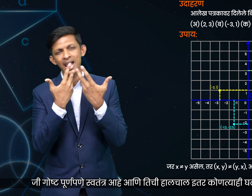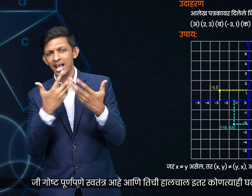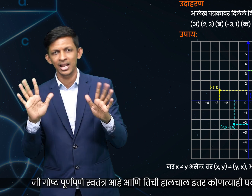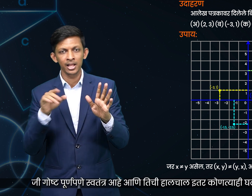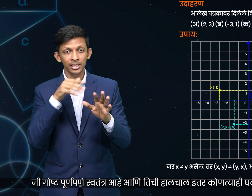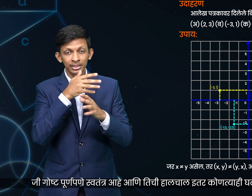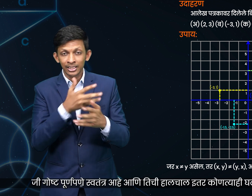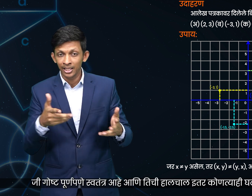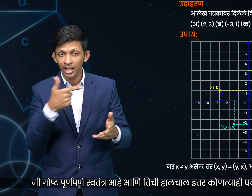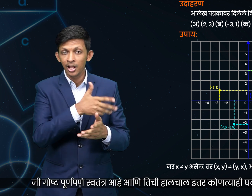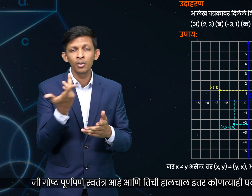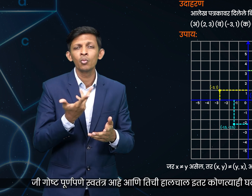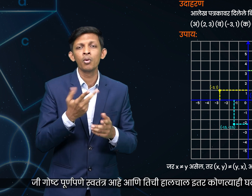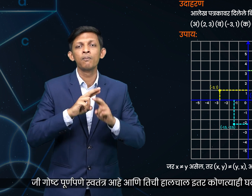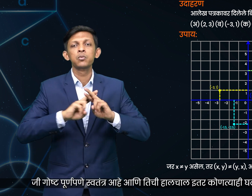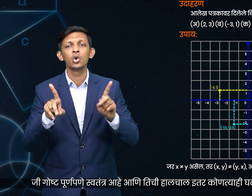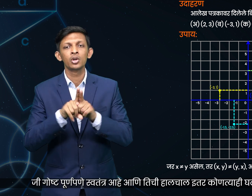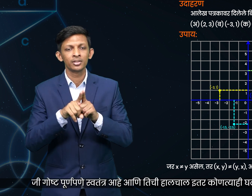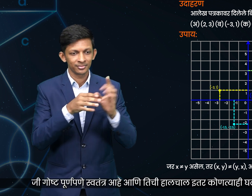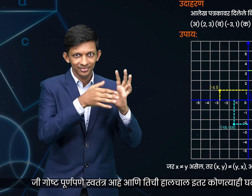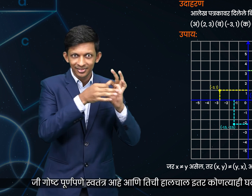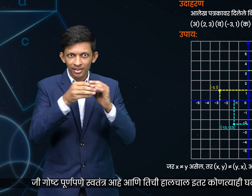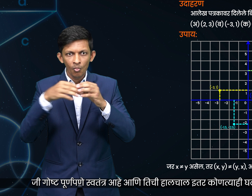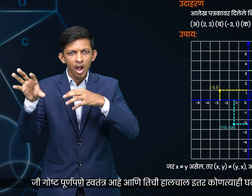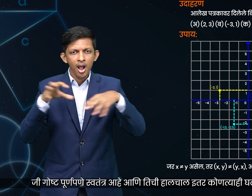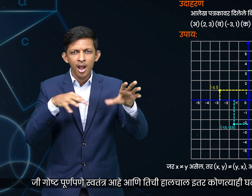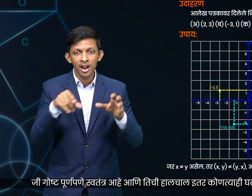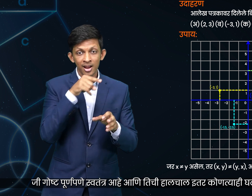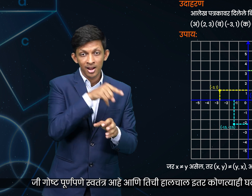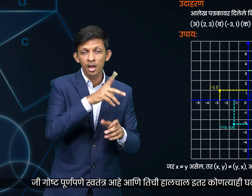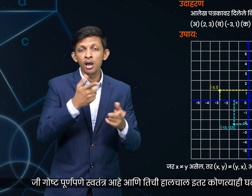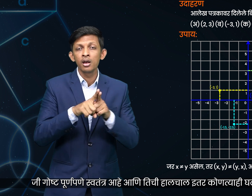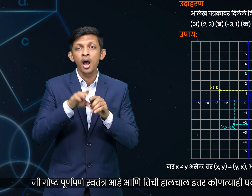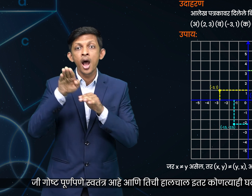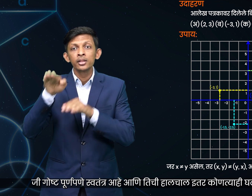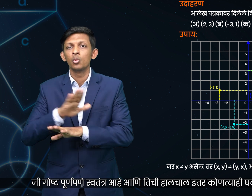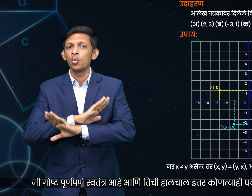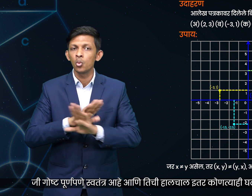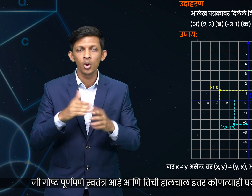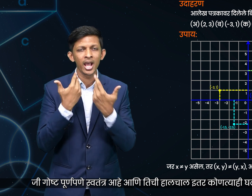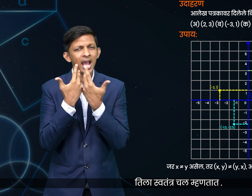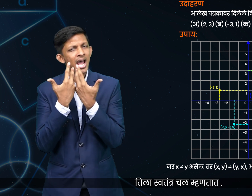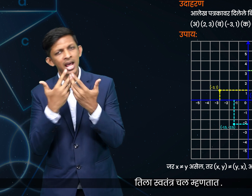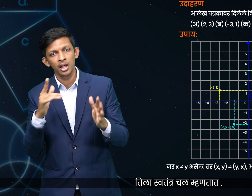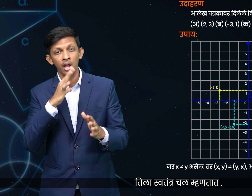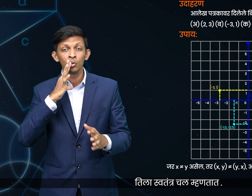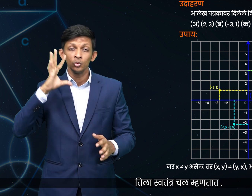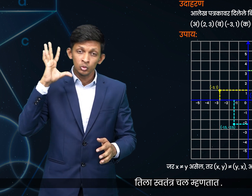जी गोष्ट पूर्णपणे स्वतंत्र आहे, तिची हालचाल इतर कोणत्याही घटकांवर अवलंबून नाही, तिला स्वतंत्र चल